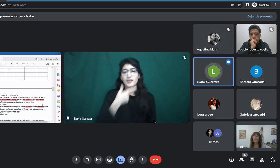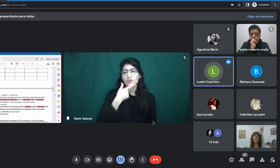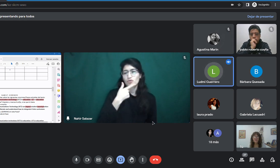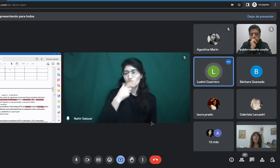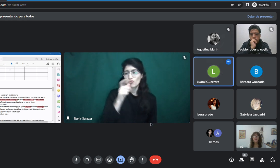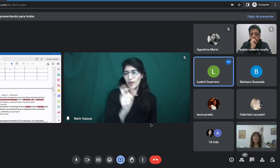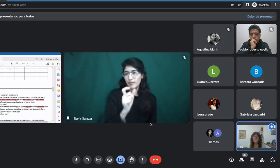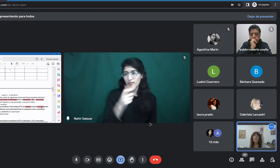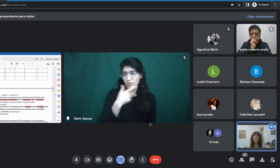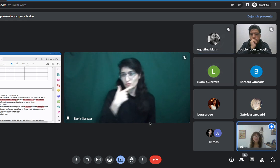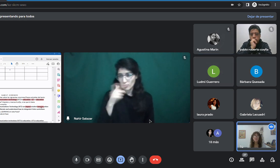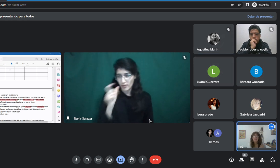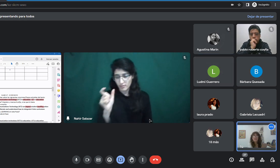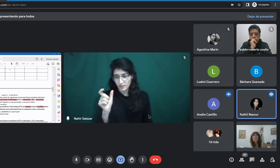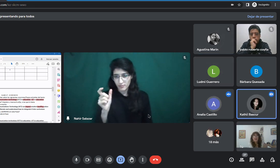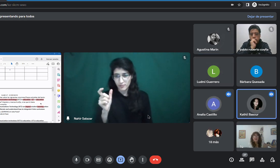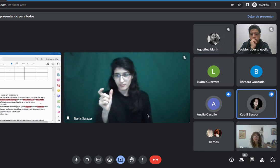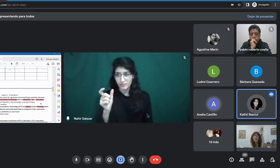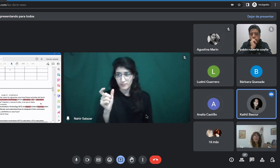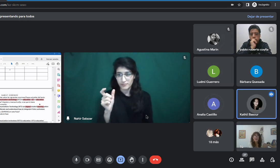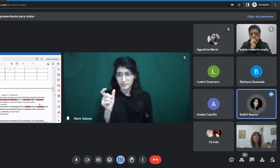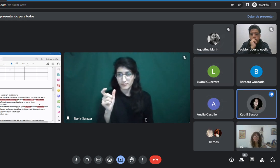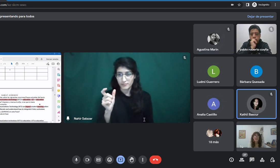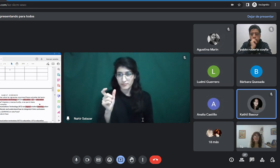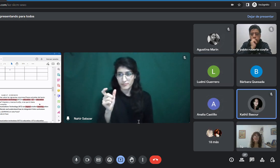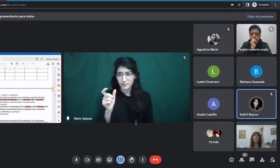Sustantivo, profe. Sustantivo. Es un sustantivo. Bueno, está atrás del.